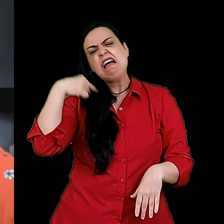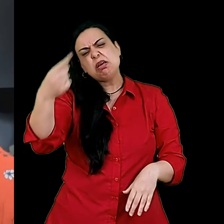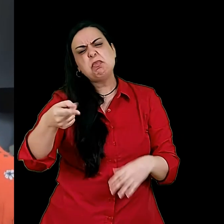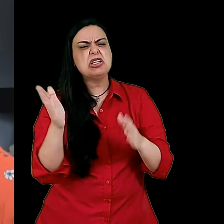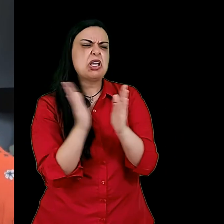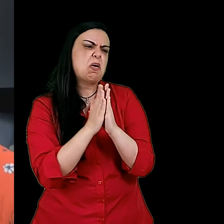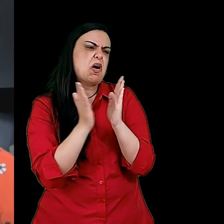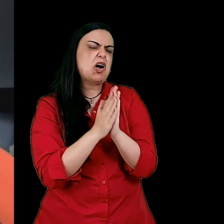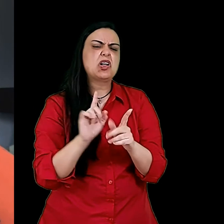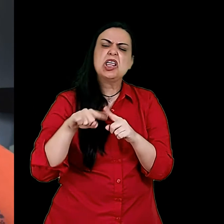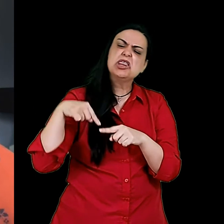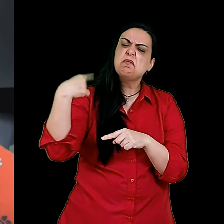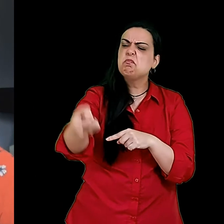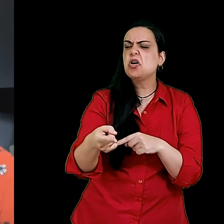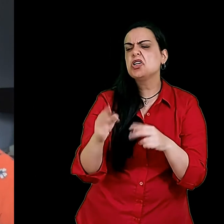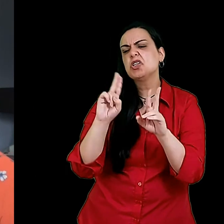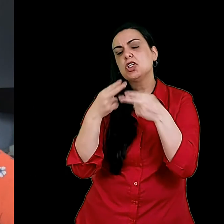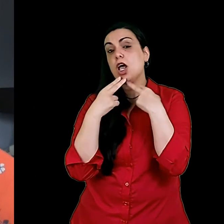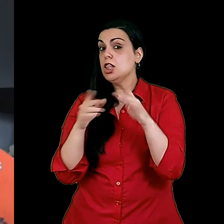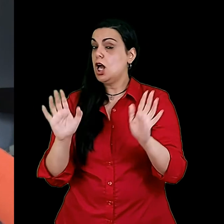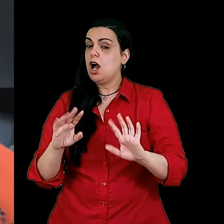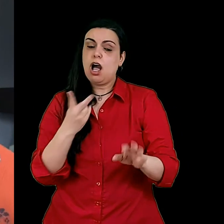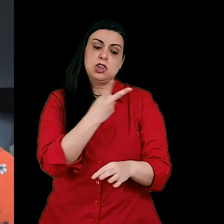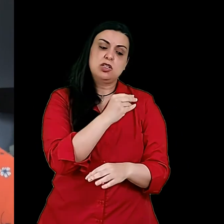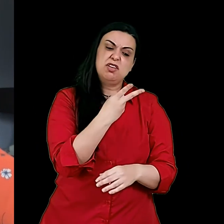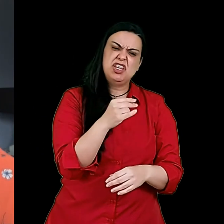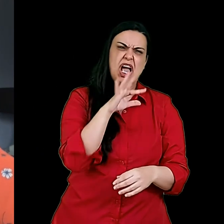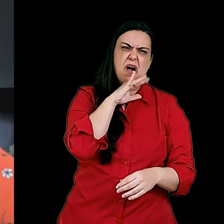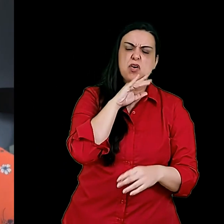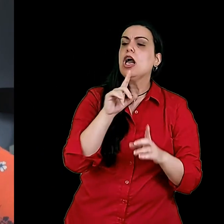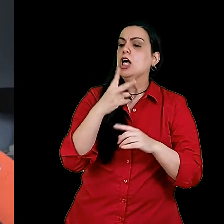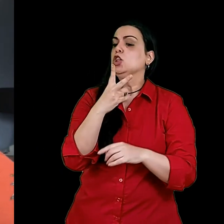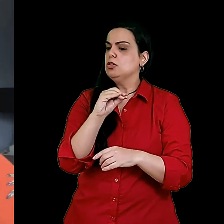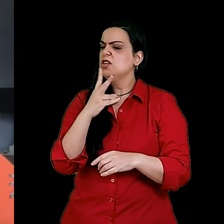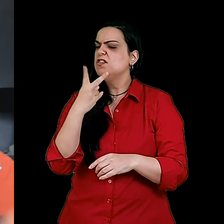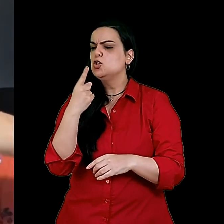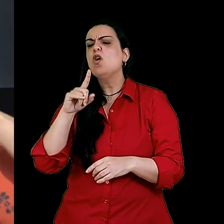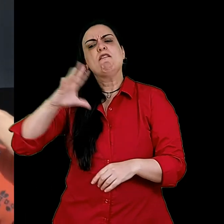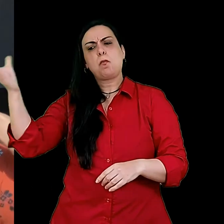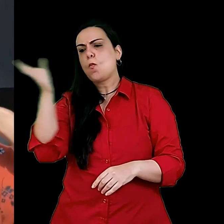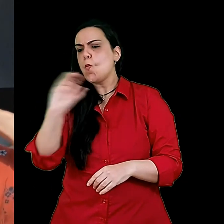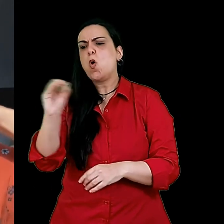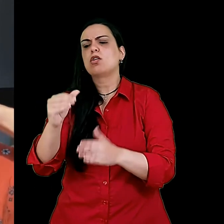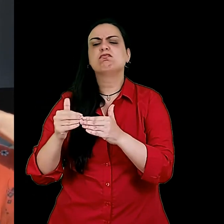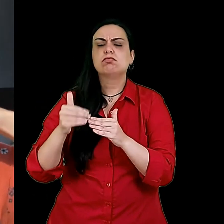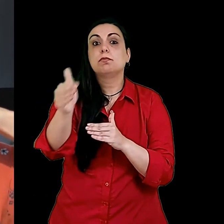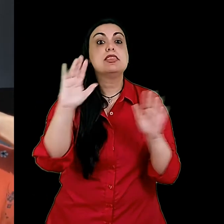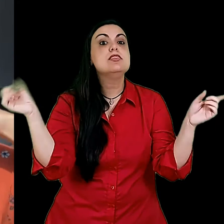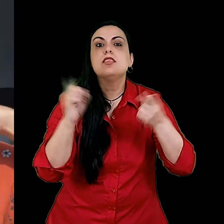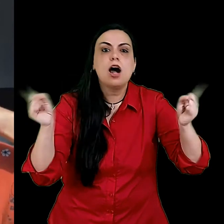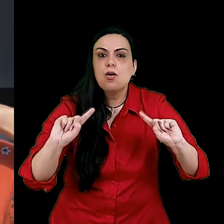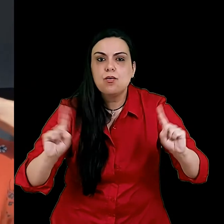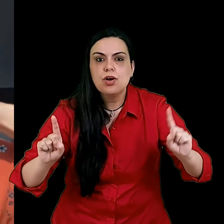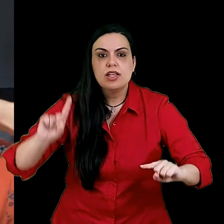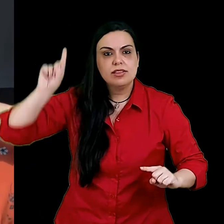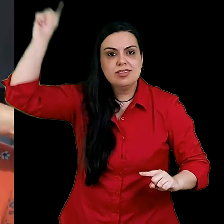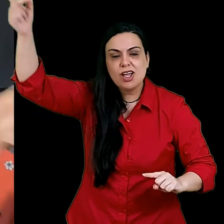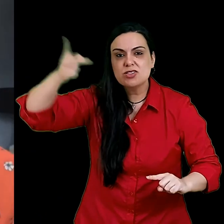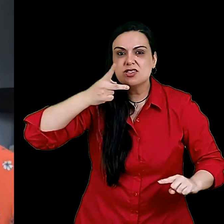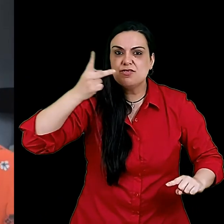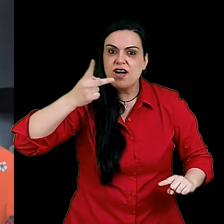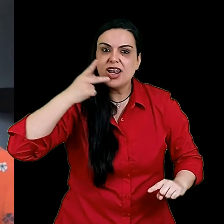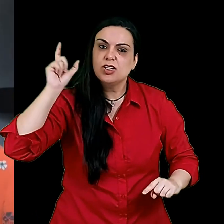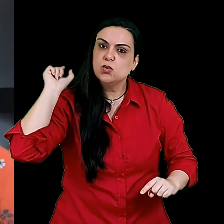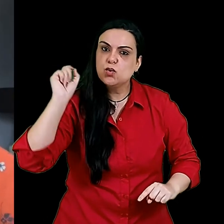presente. Depois eu oro. Depois eu jejuo. Não, o ano de 2020 não foi bom, não. Em 2021 eu vou zerar a vida e vou começar